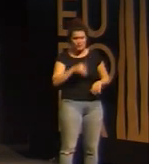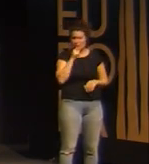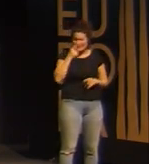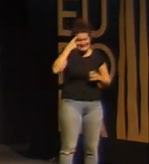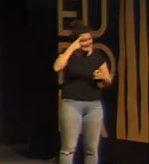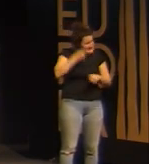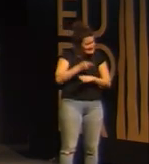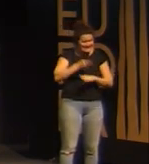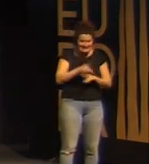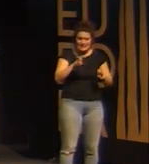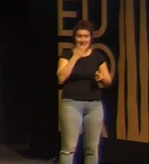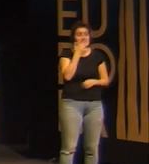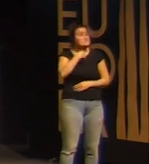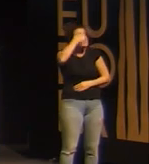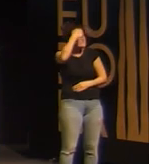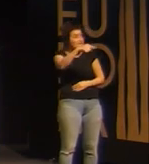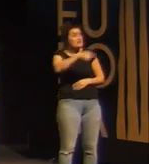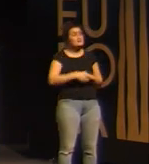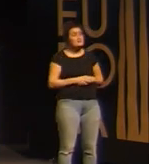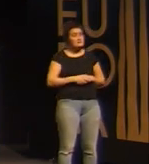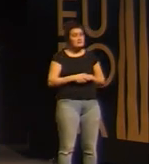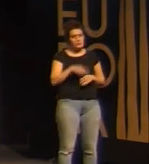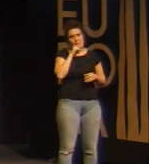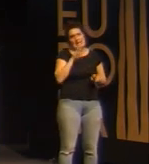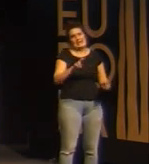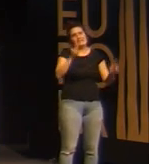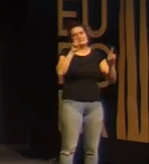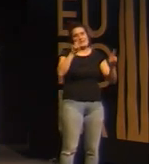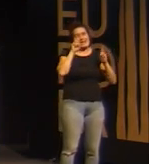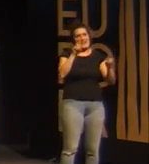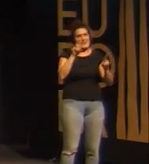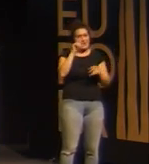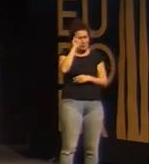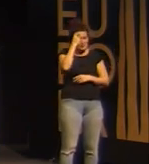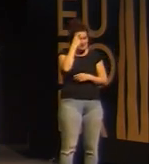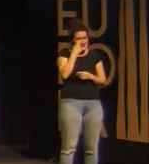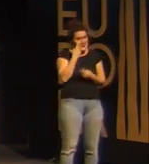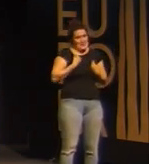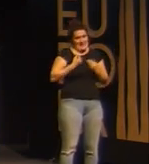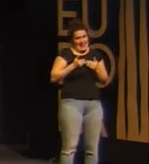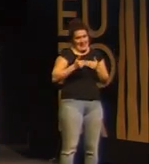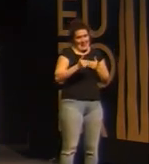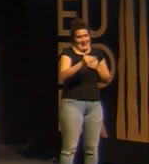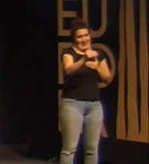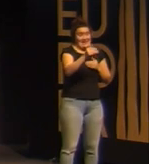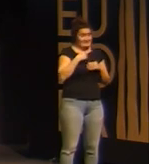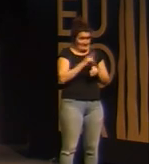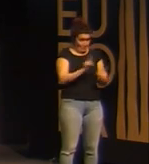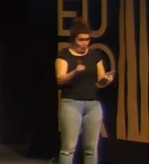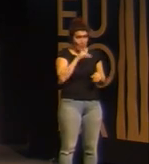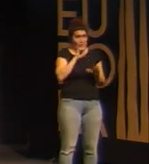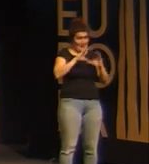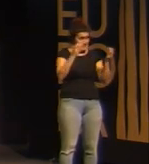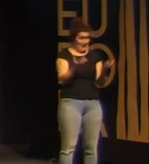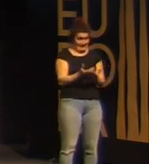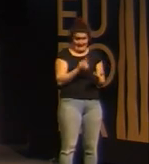esto y si me lo sé hombre con la esperanza de que un chip nos alarga un poco la vida o tal que tampoco porque el planeta está a punto